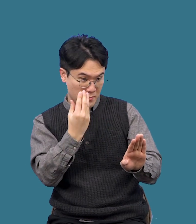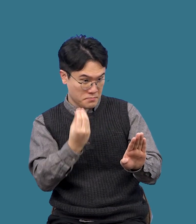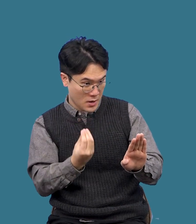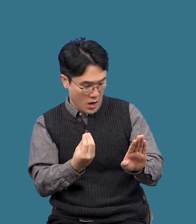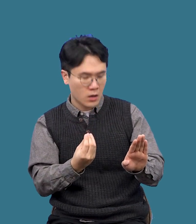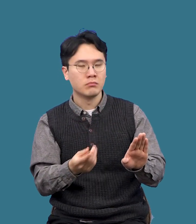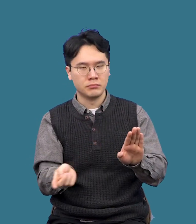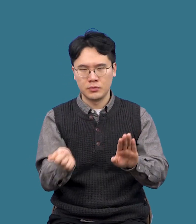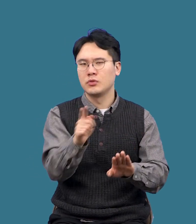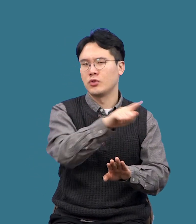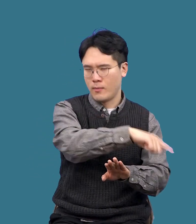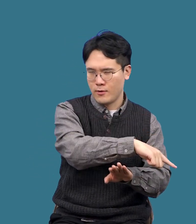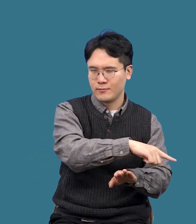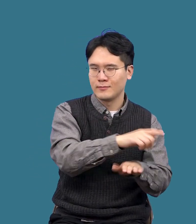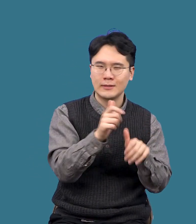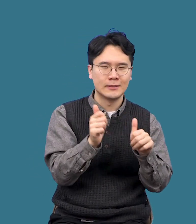자,